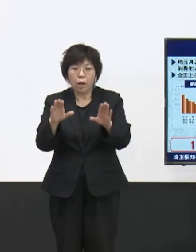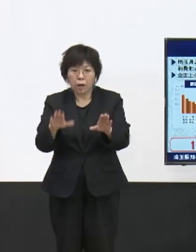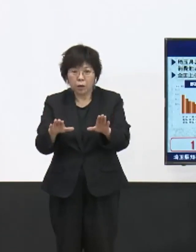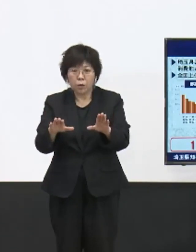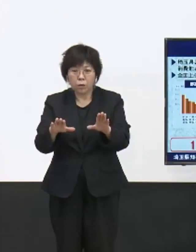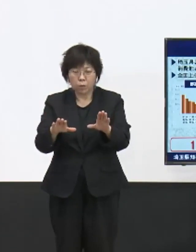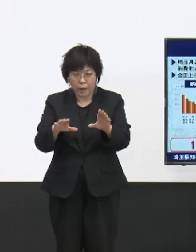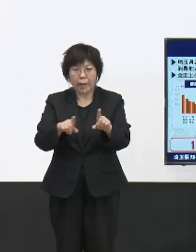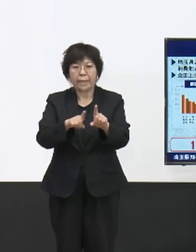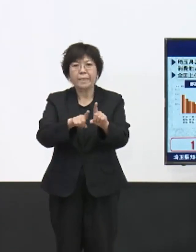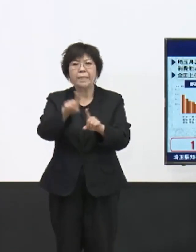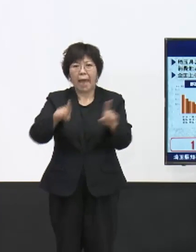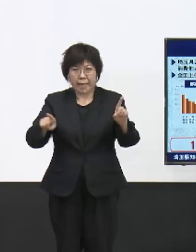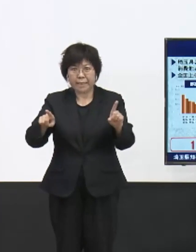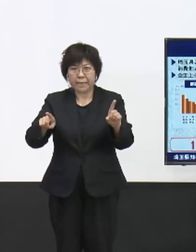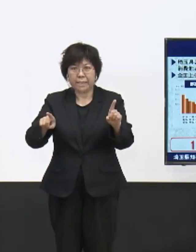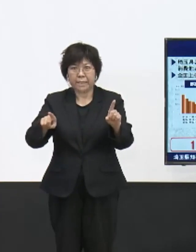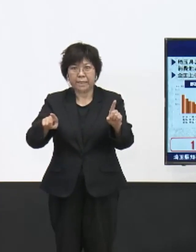れども、